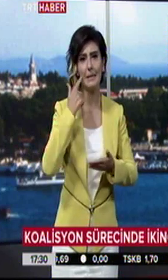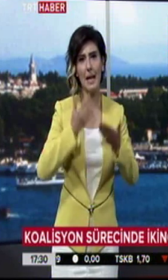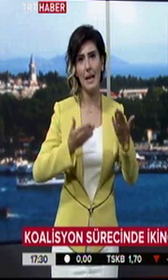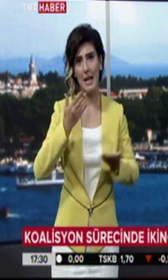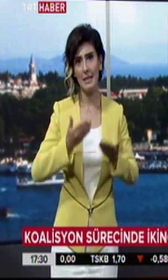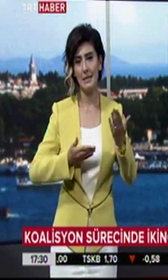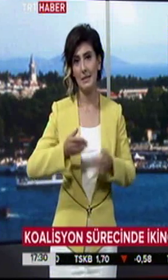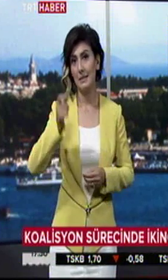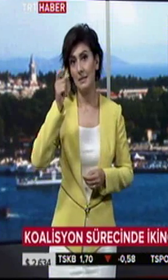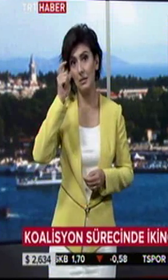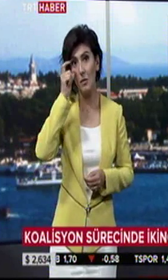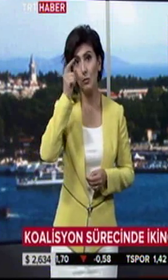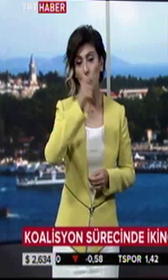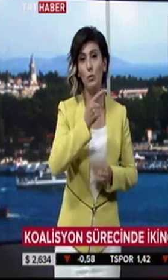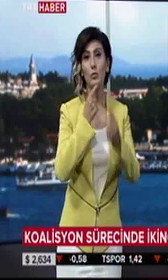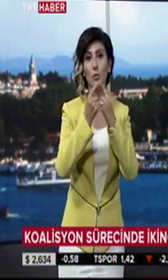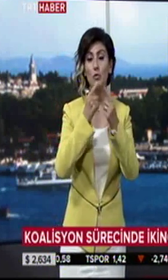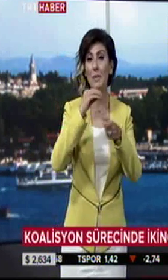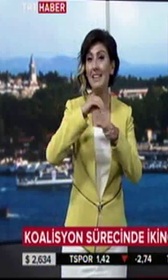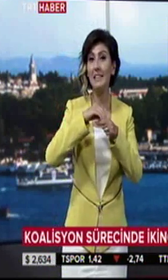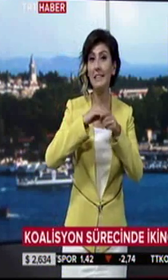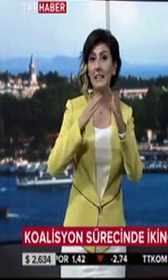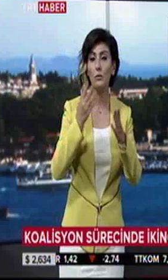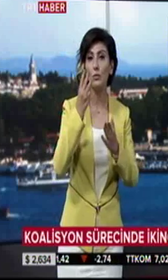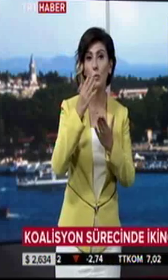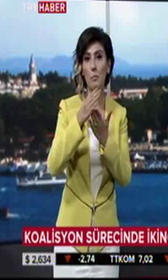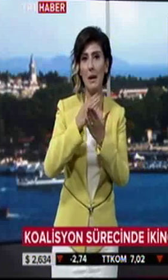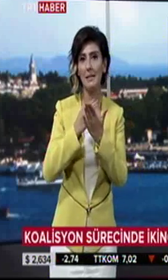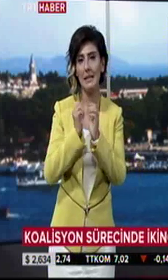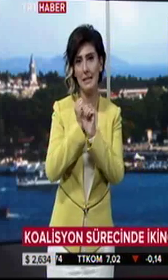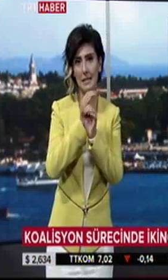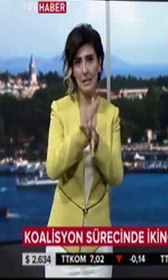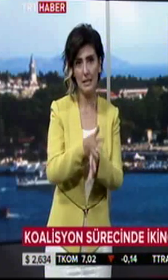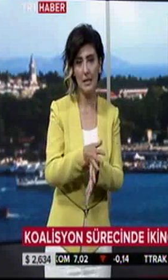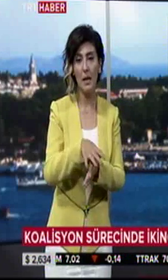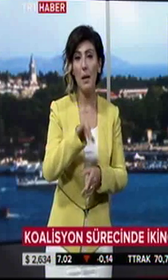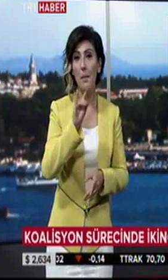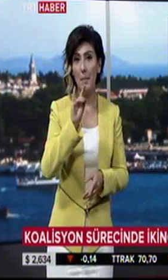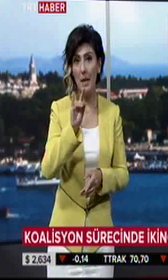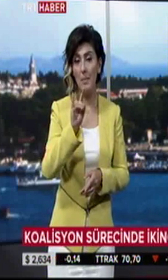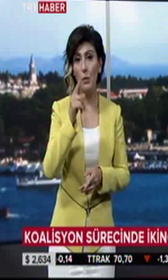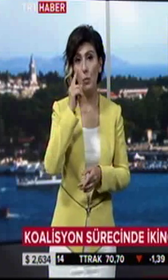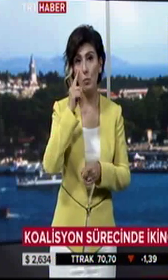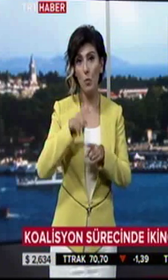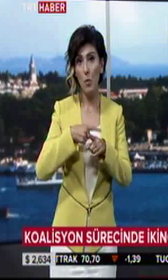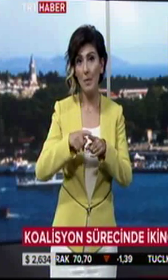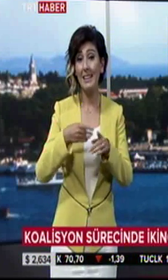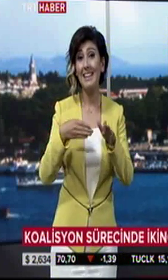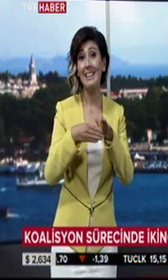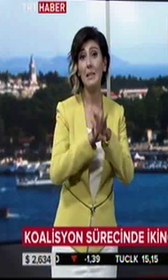değerlendirdi. Davutoğlu görüşmenin içeriğini 3 maddede sıraladı. MHP'nin hükümet ortaklığına girmeme konusunda